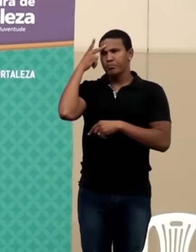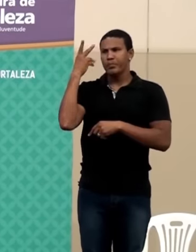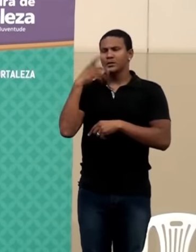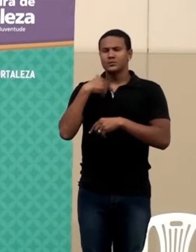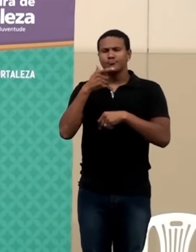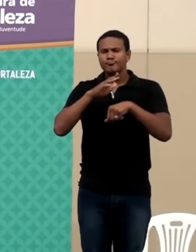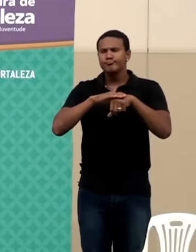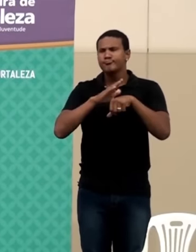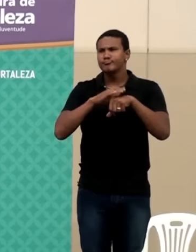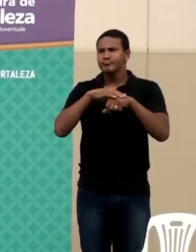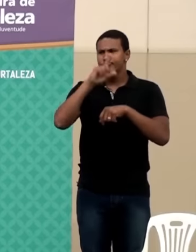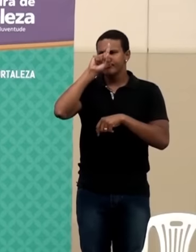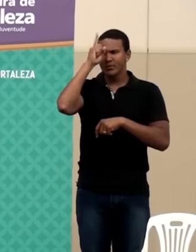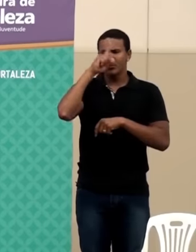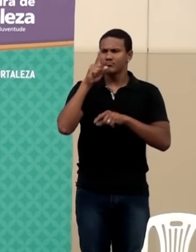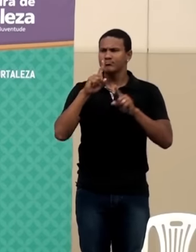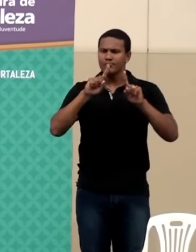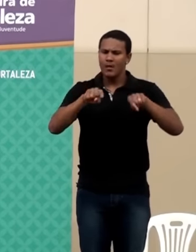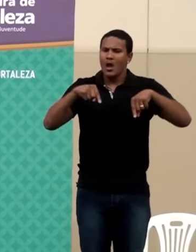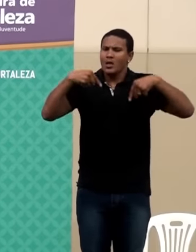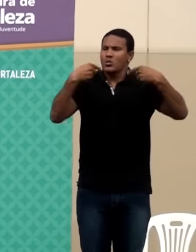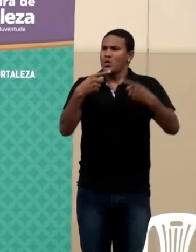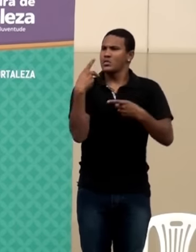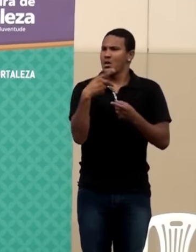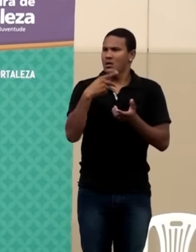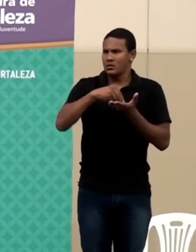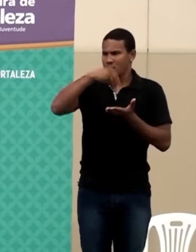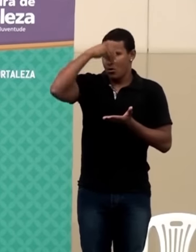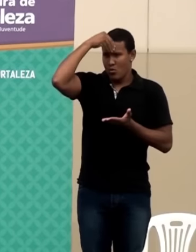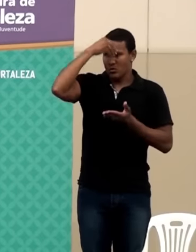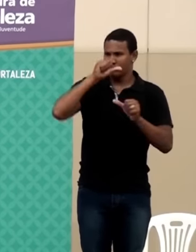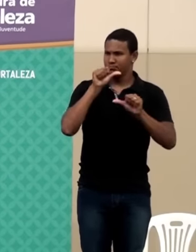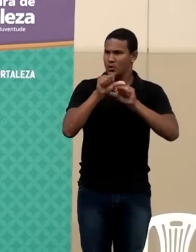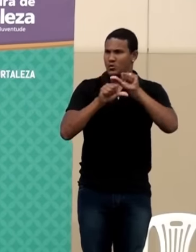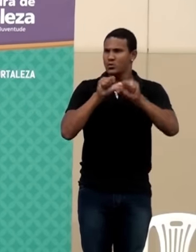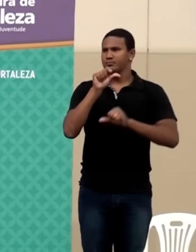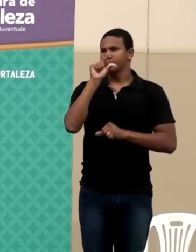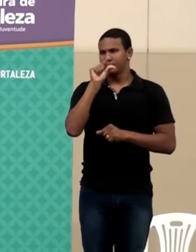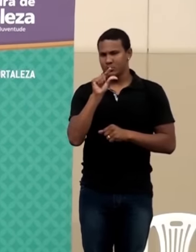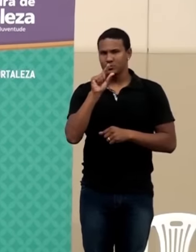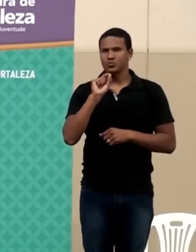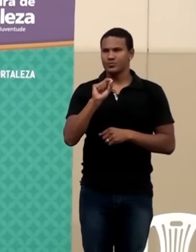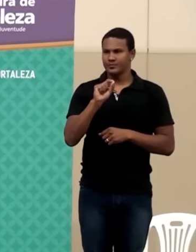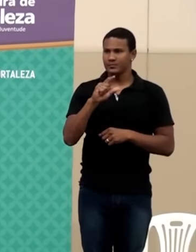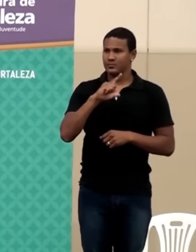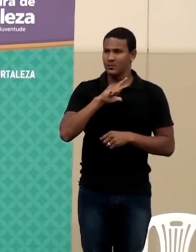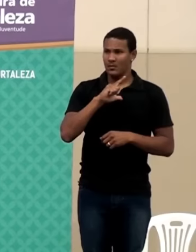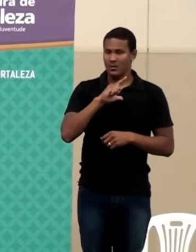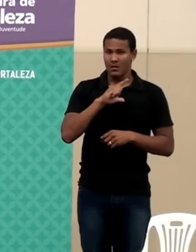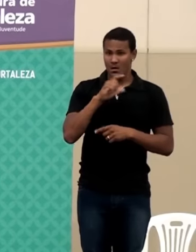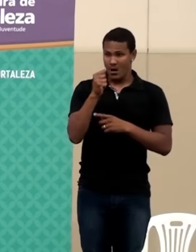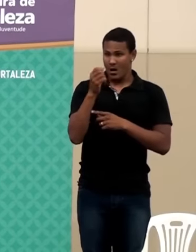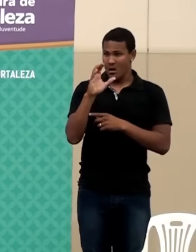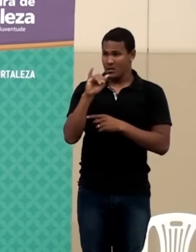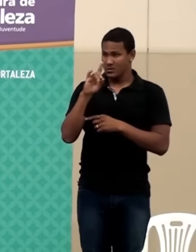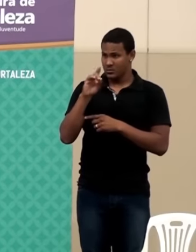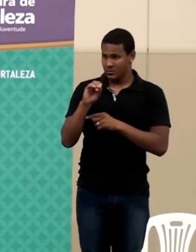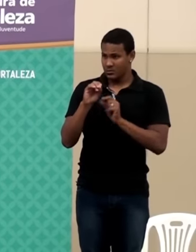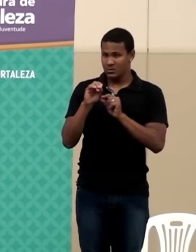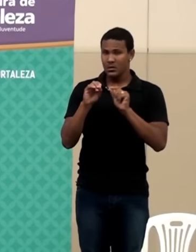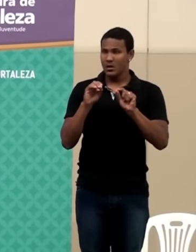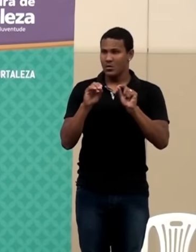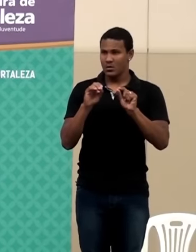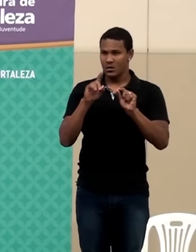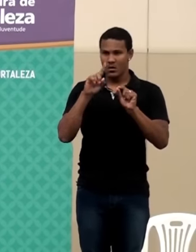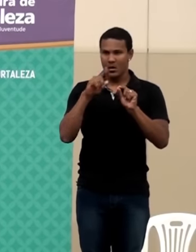vamos chamar assim, uma modernização. Hoje, a gente diz o seguinte: os ácidos de Arrhenius são as substâncias que